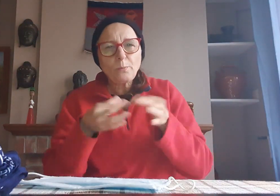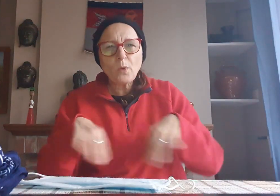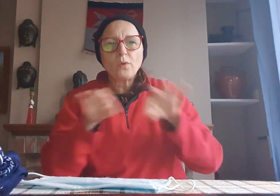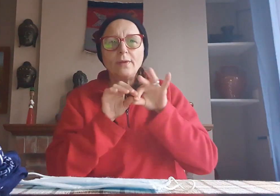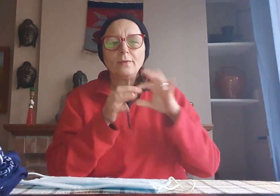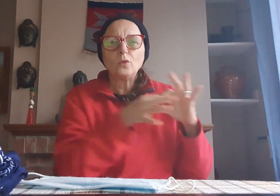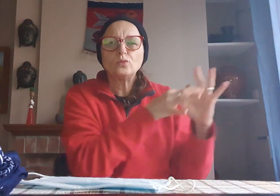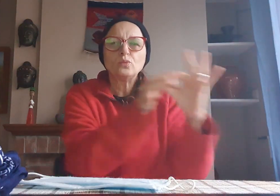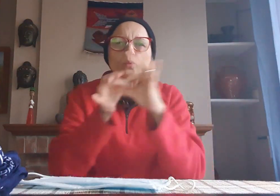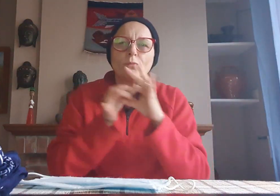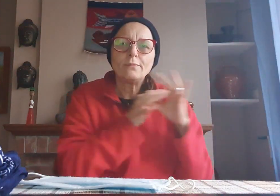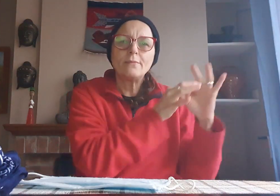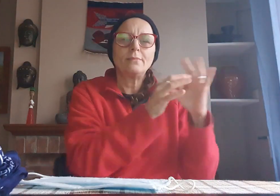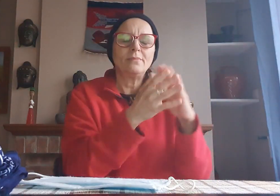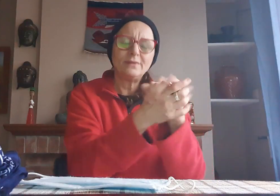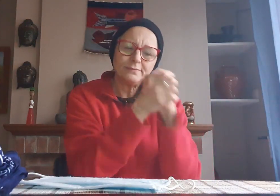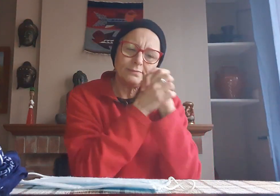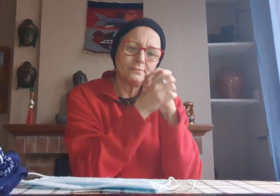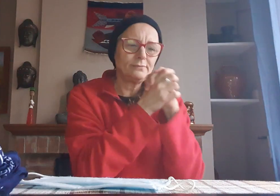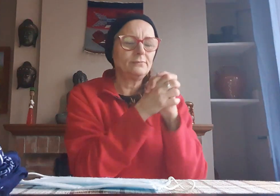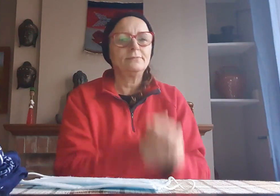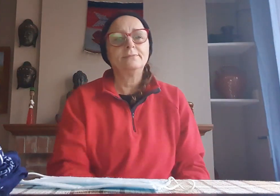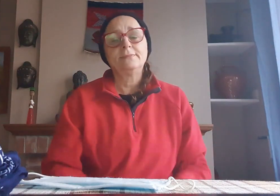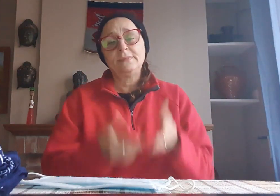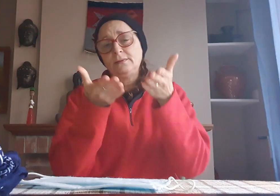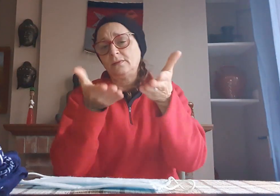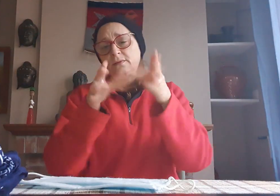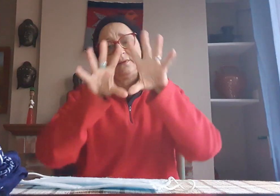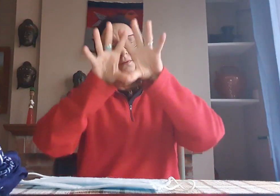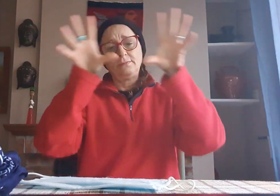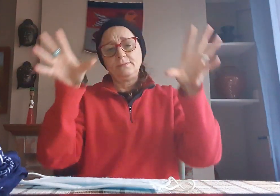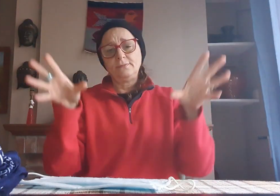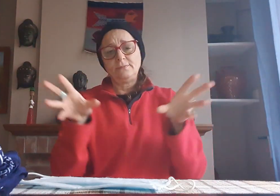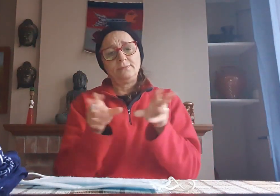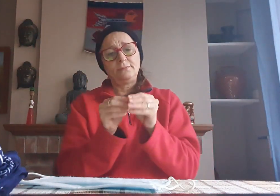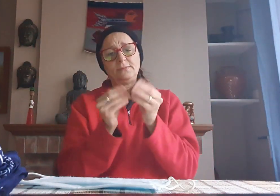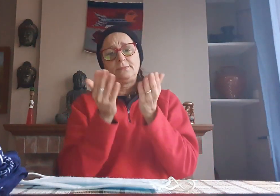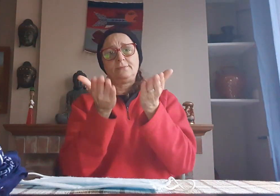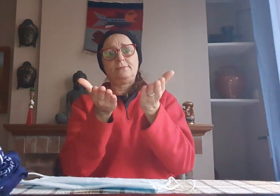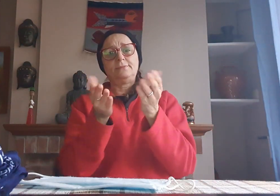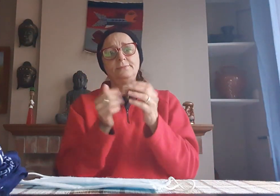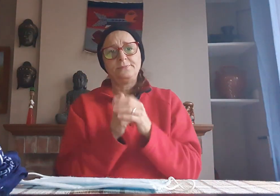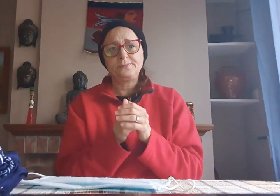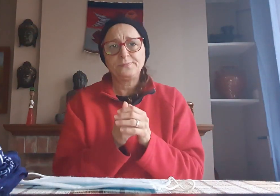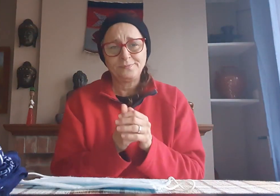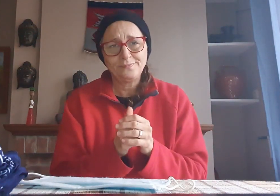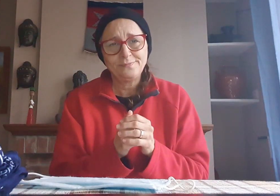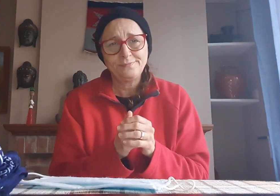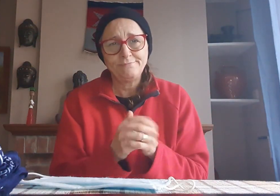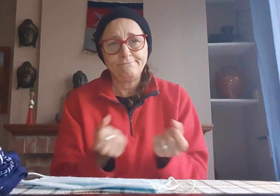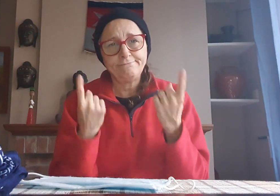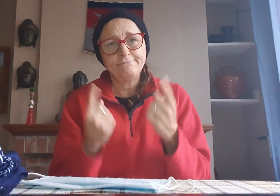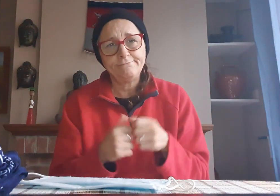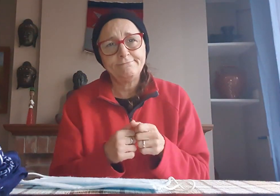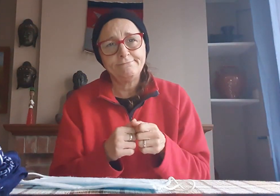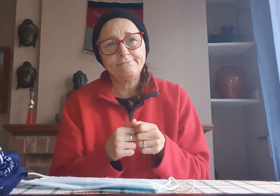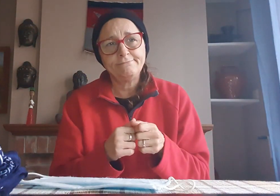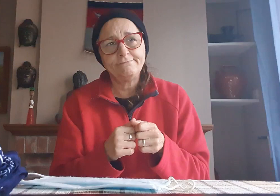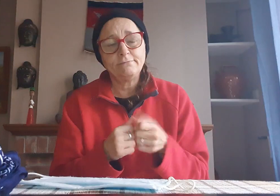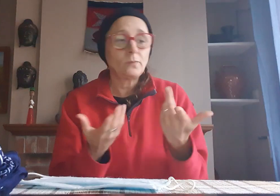vino? Empezamos muy bien, ¿no? Nos sí. Encanta. Ahora acabamos de guardar. Siempre te pongo en casa. Sí, vamos allá. Aquí es bonita. Oh, es preciosa.